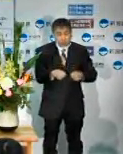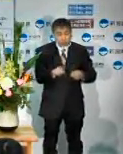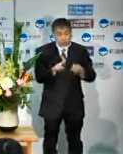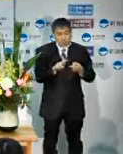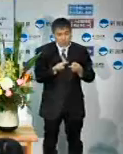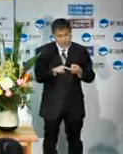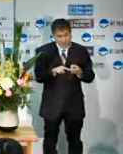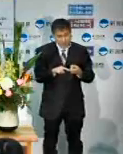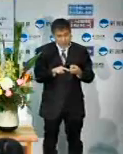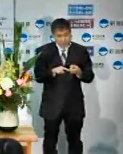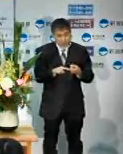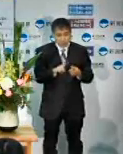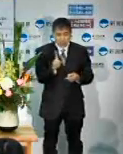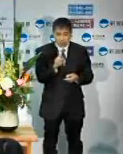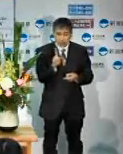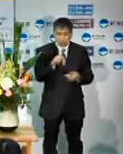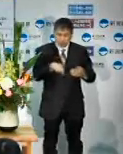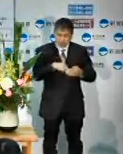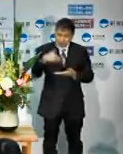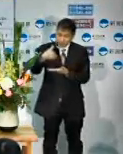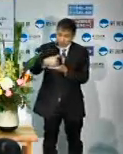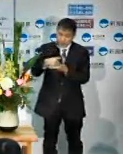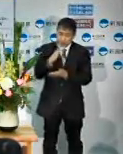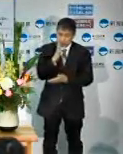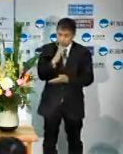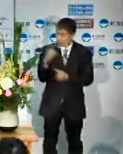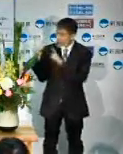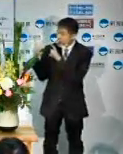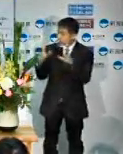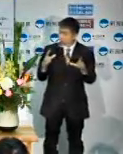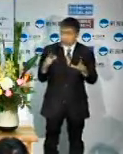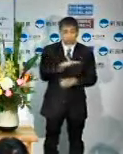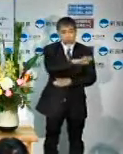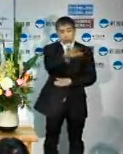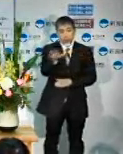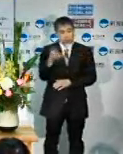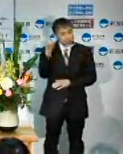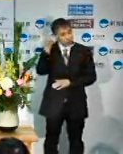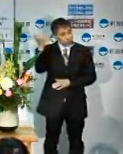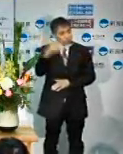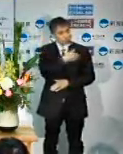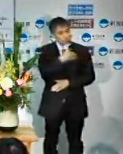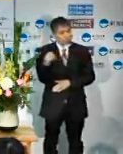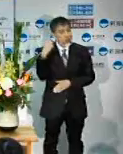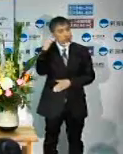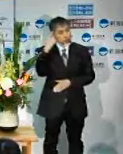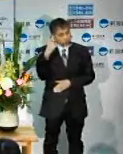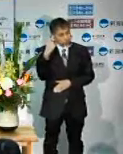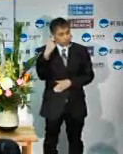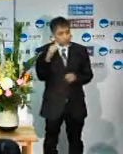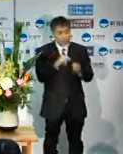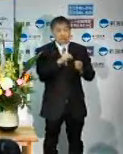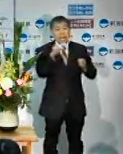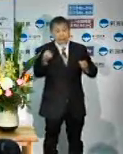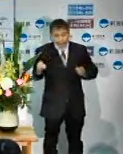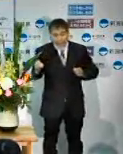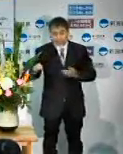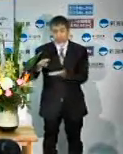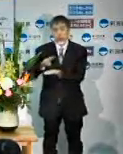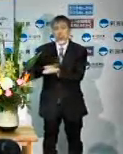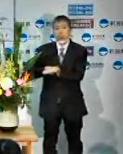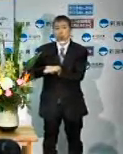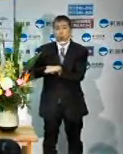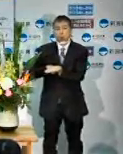こう教育医療どんなところに、 それはもう皆さんもすぐご想像つくと思いますけど、これまでも遠隔医療というところはす